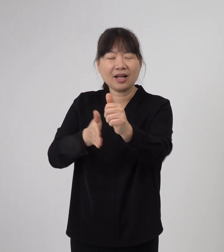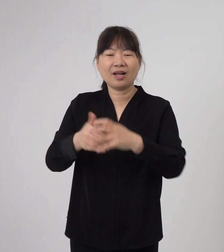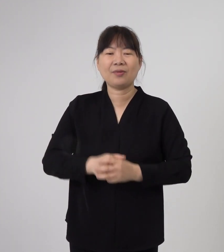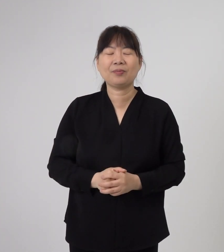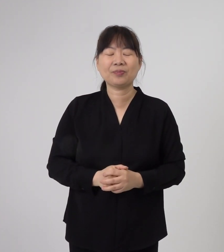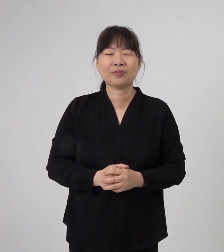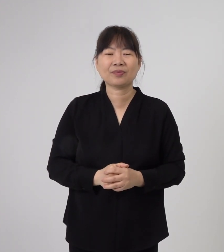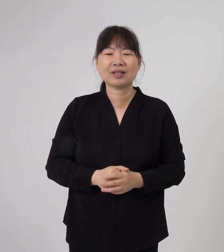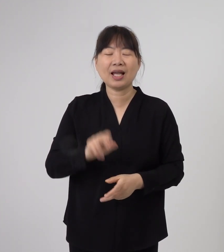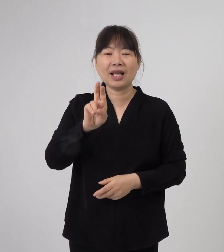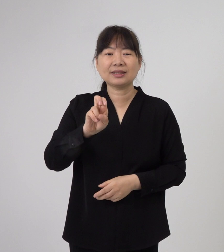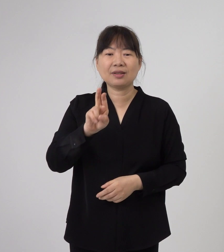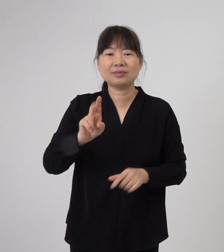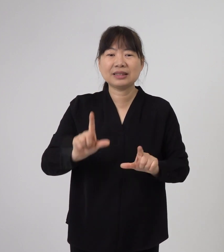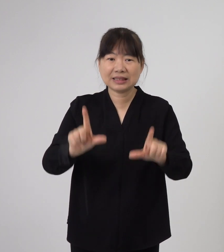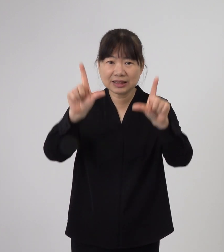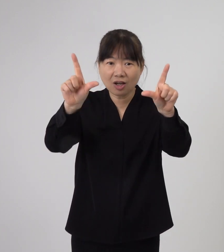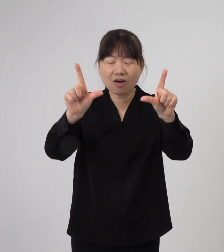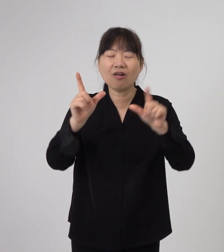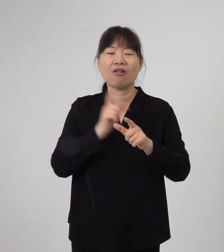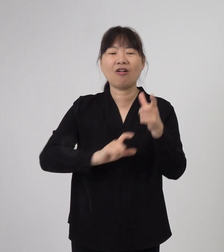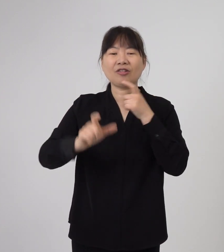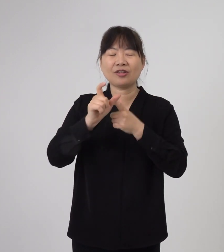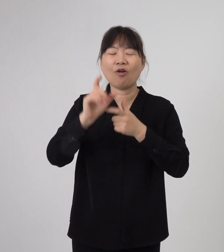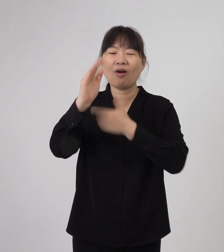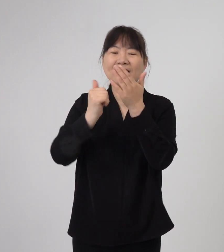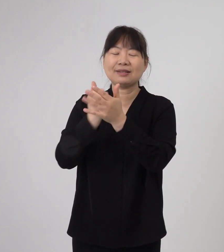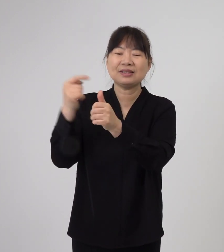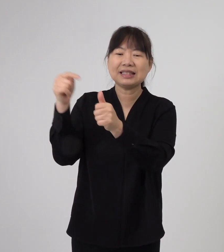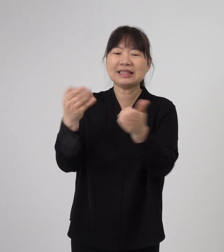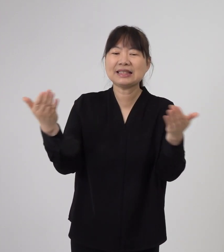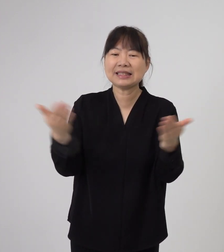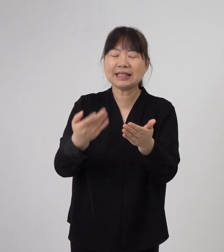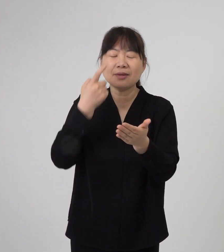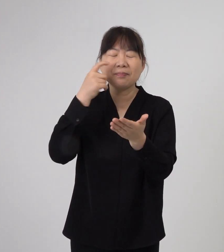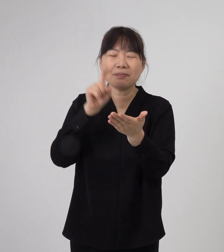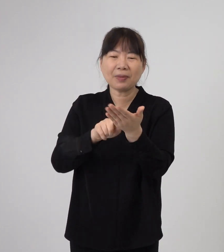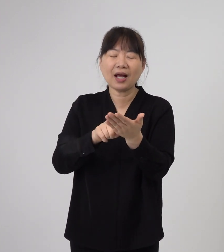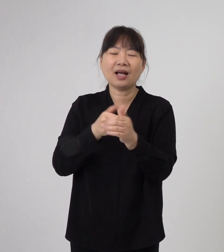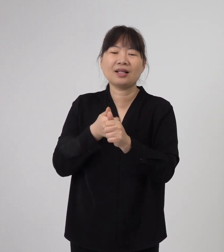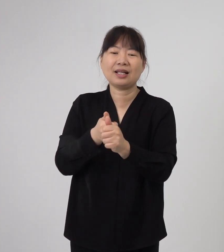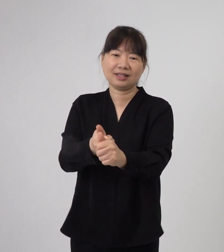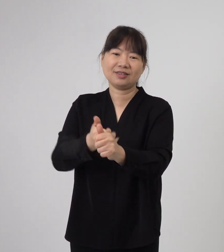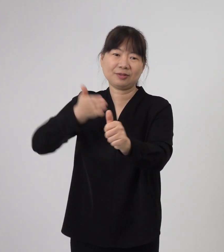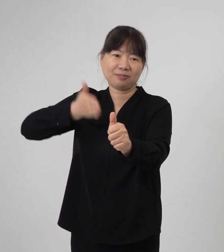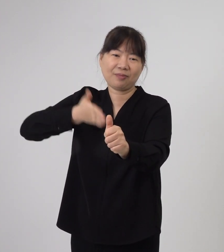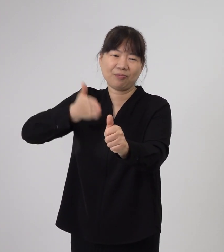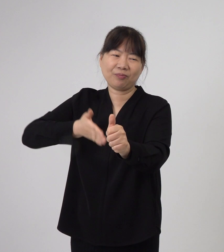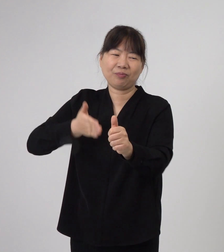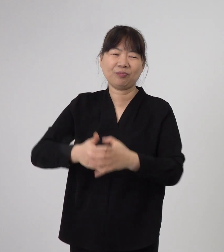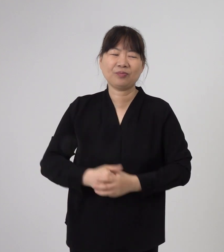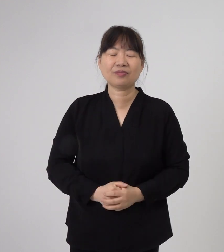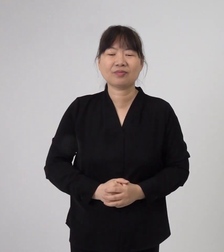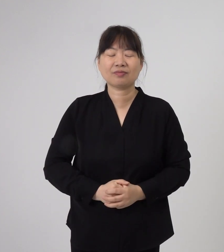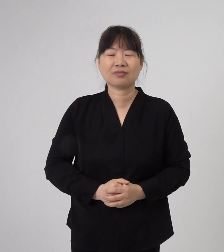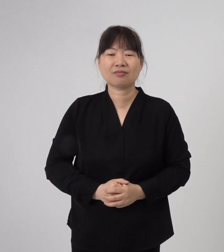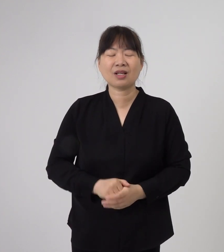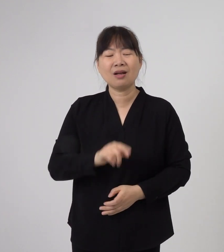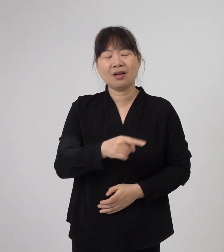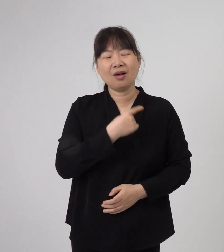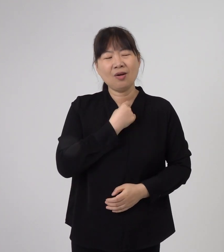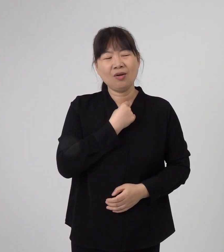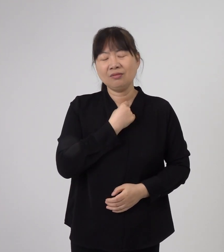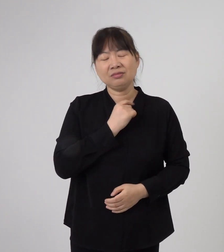밝아온 2022년은 더더욱 그런 해가 되었으면 좋겠어요. 어떤 때는 이건 내가 원치 않는